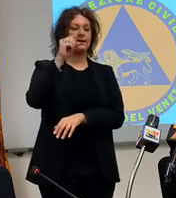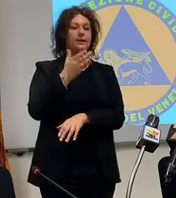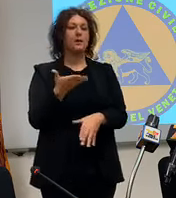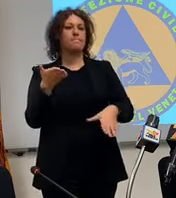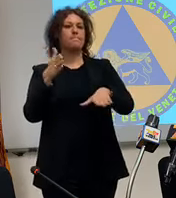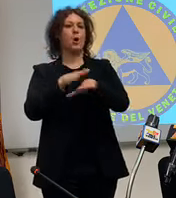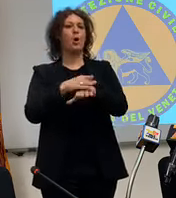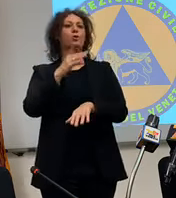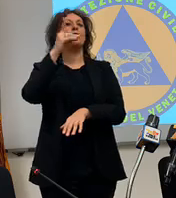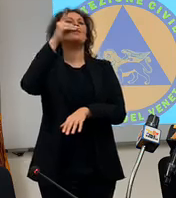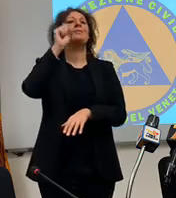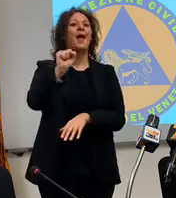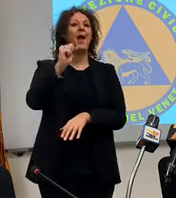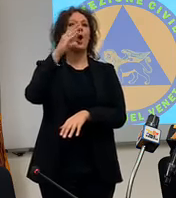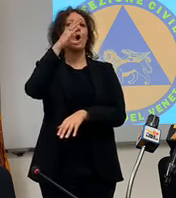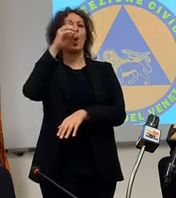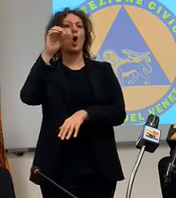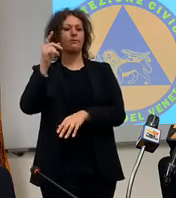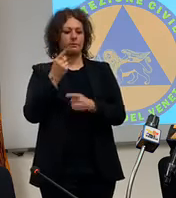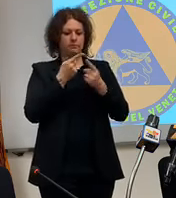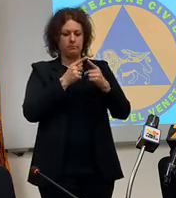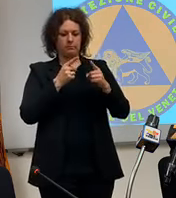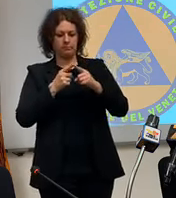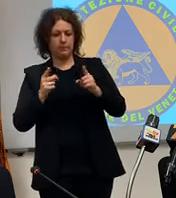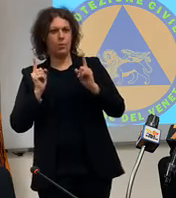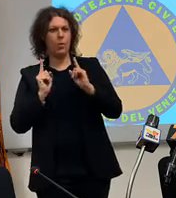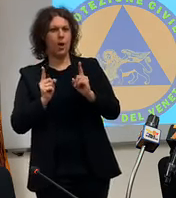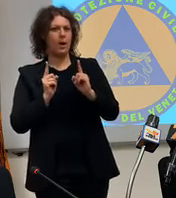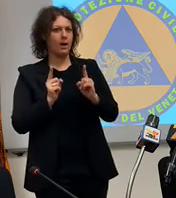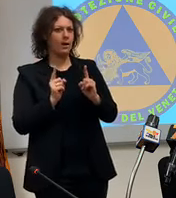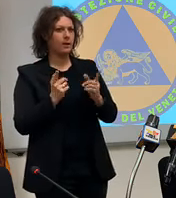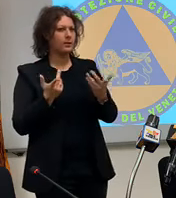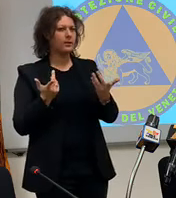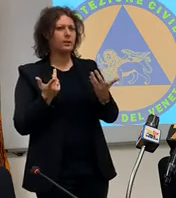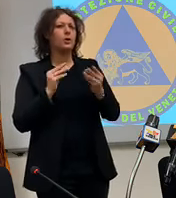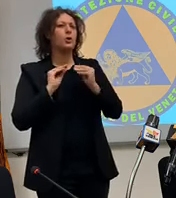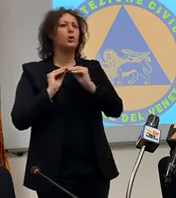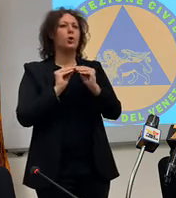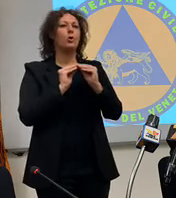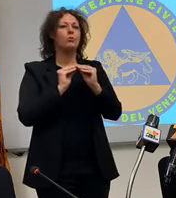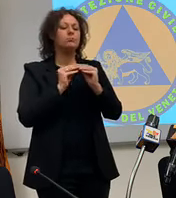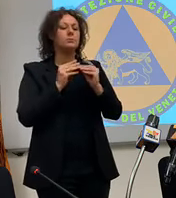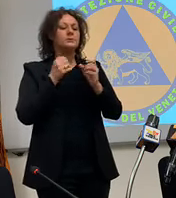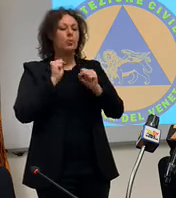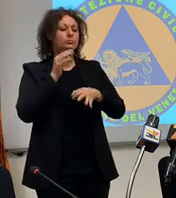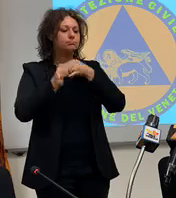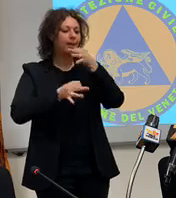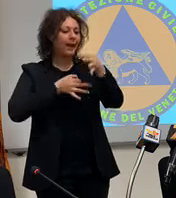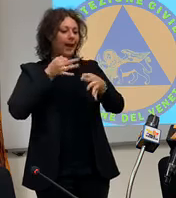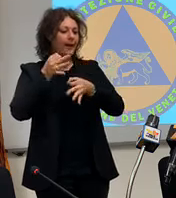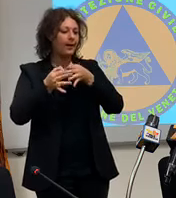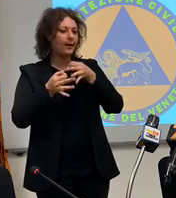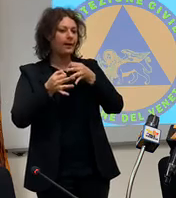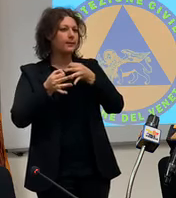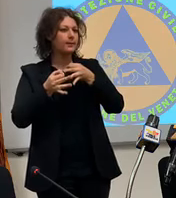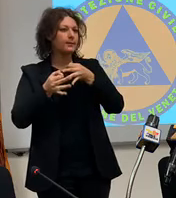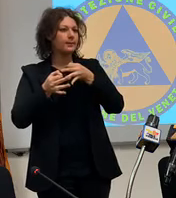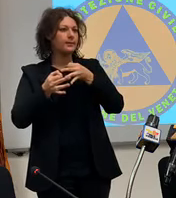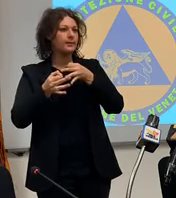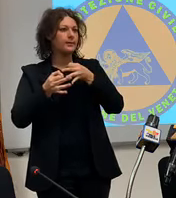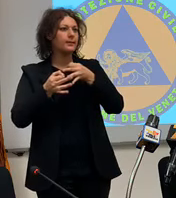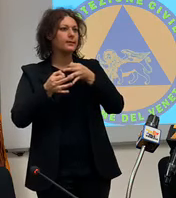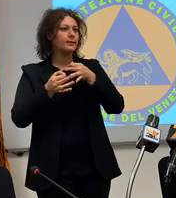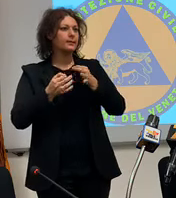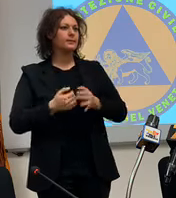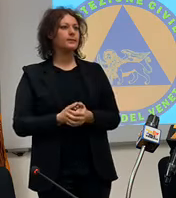altre no lo presuppongono lo sospettano Ma magari non lo diagnosticano Come possiamo tradurre tutto questo in termini comunicativi che siano